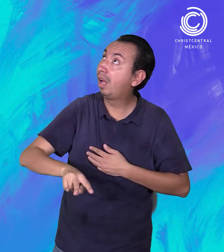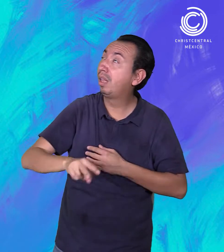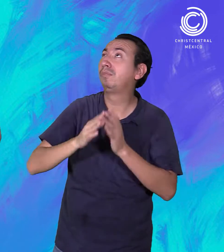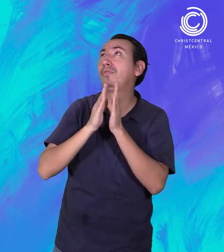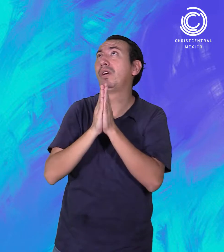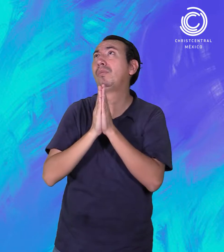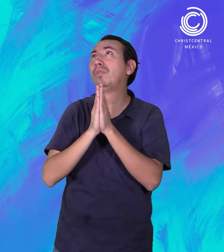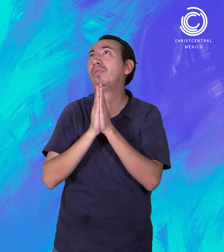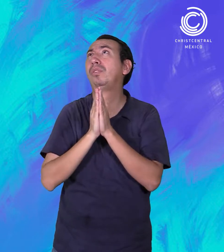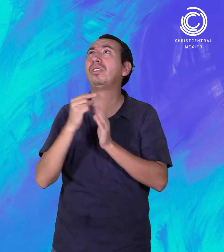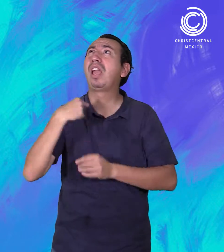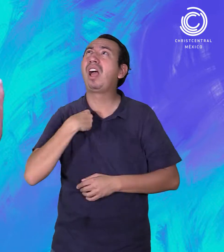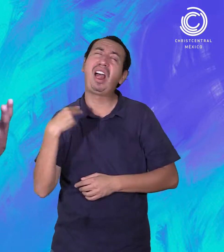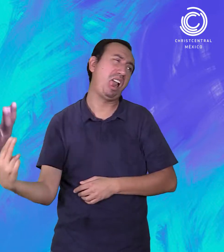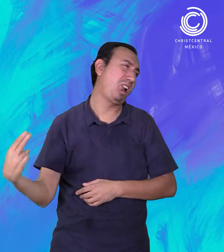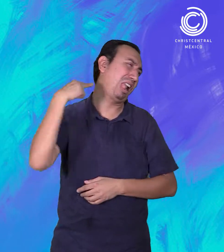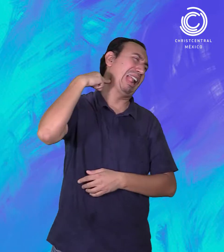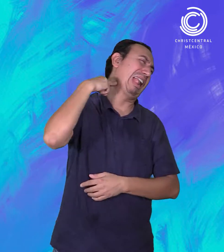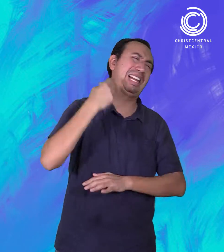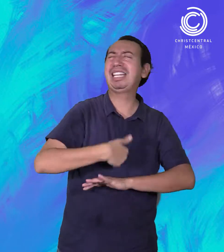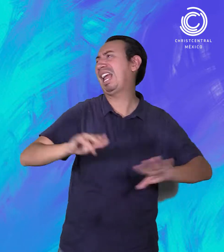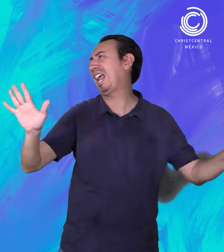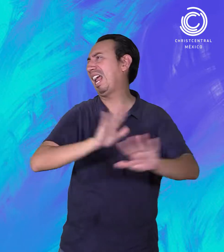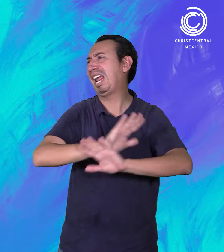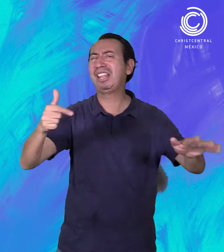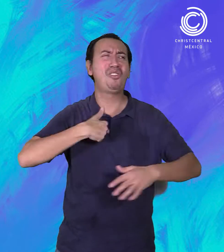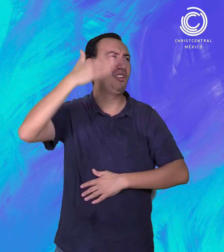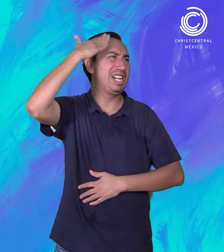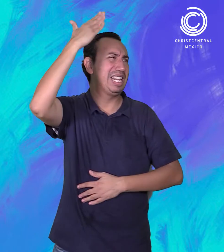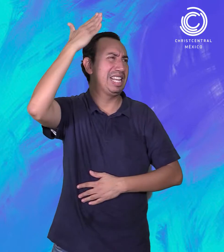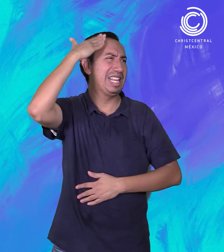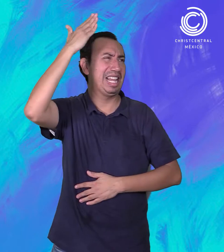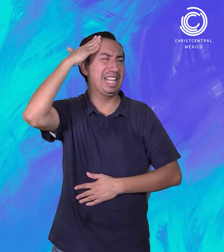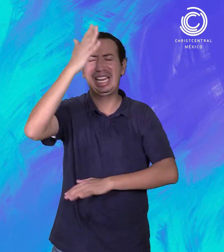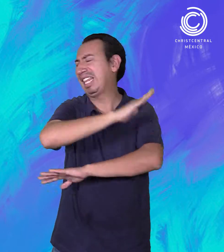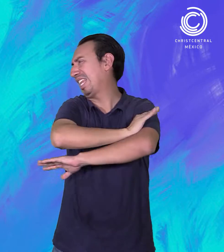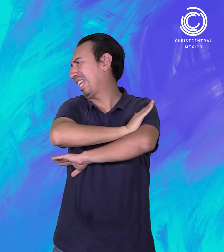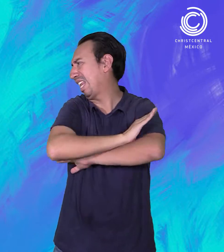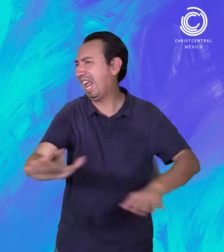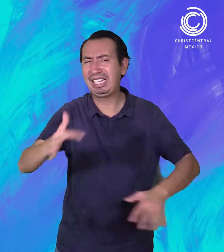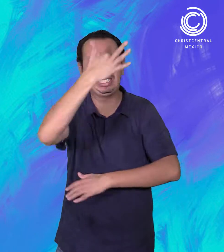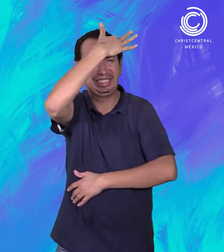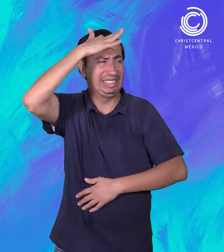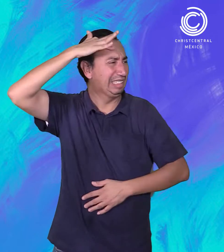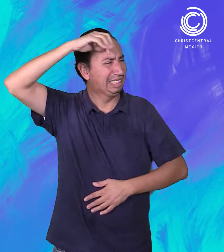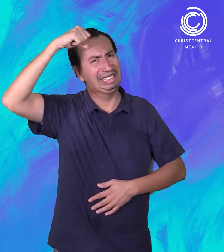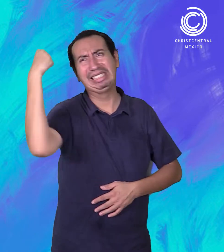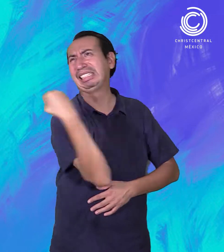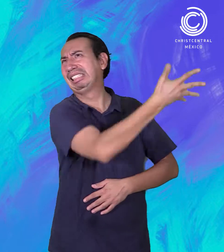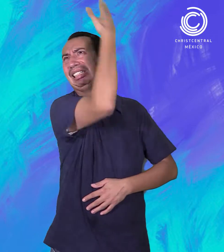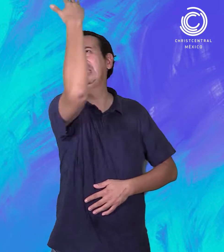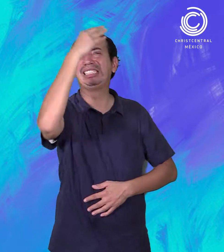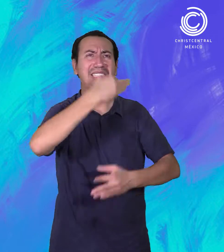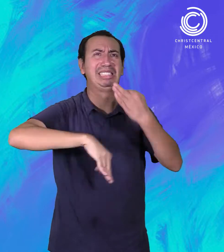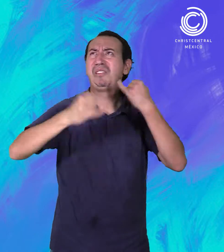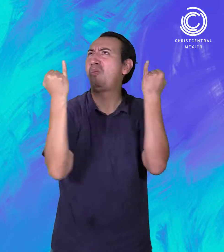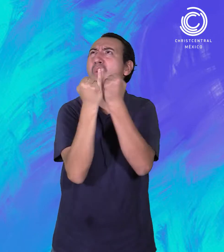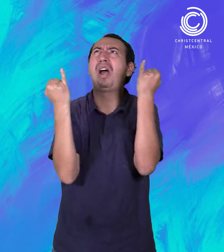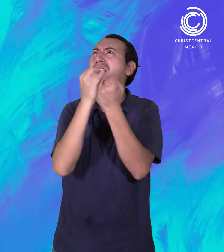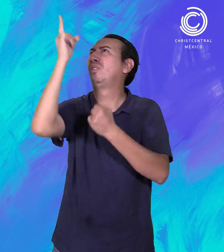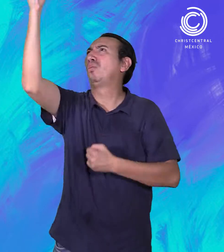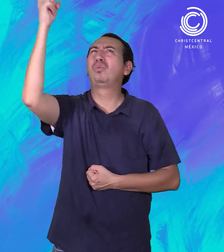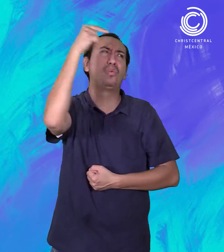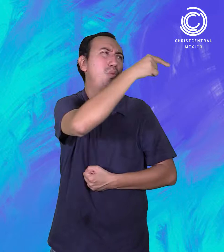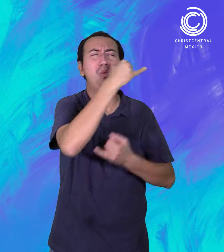un favor, le dice: mátame, no quiero ser más el líder de este pueblo. Quítame la vida, estoy cansado, igual que tú, de este